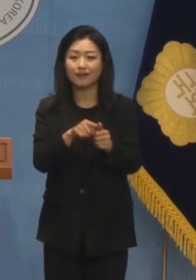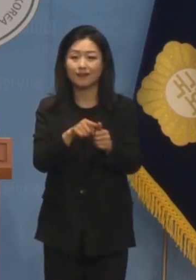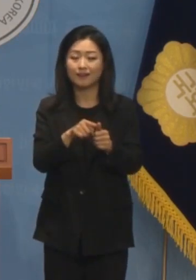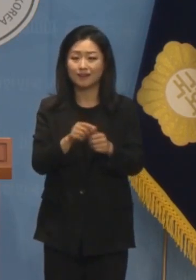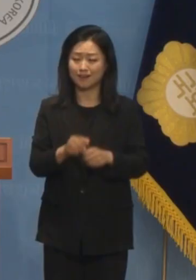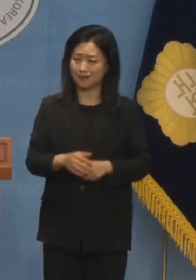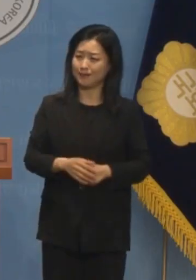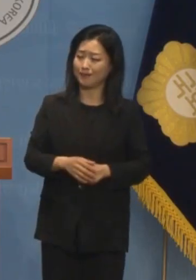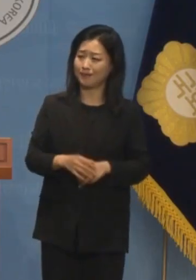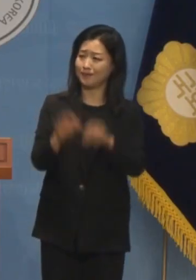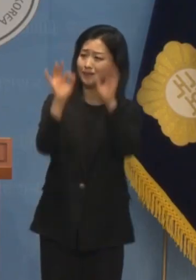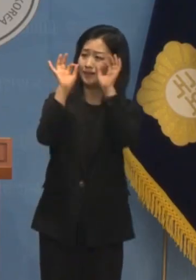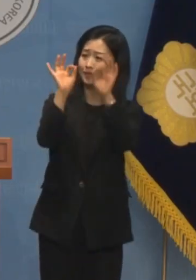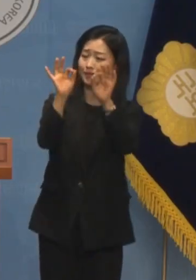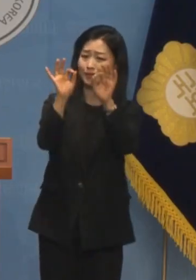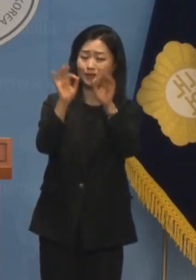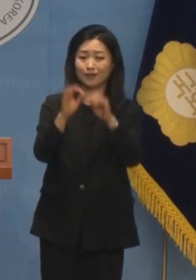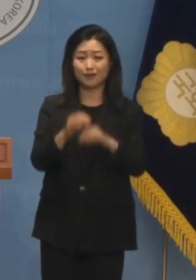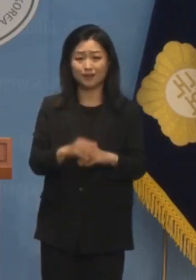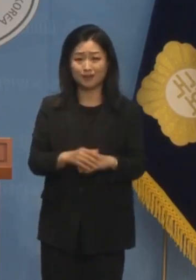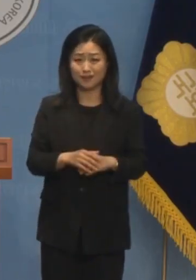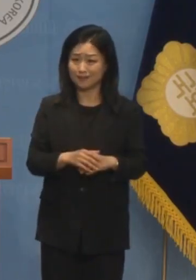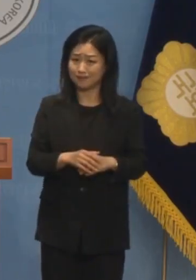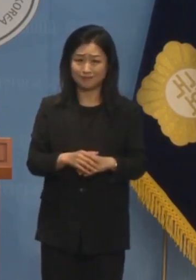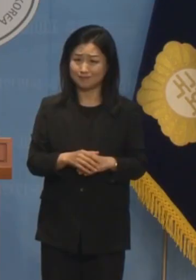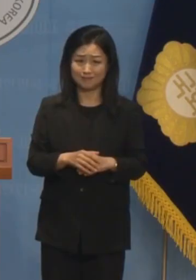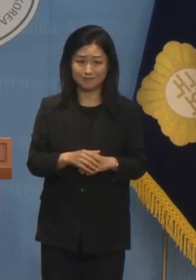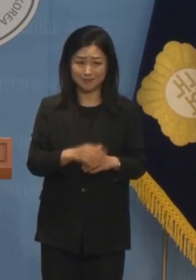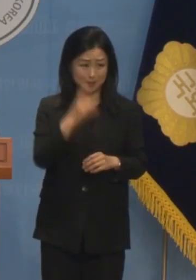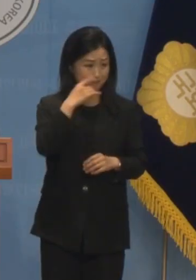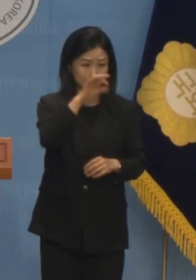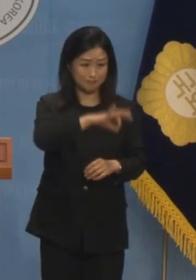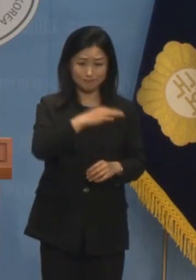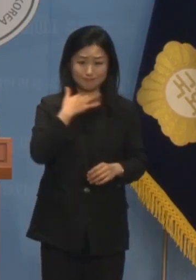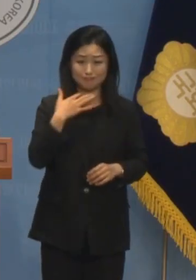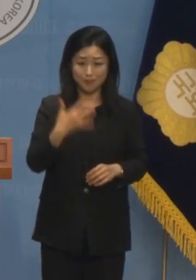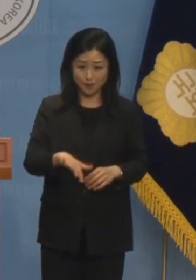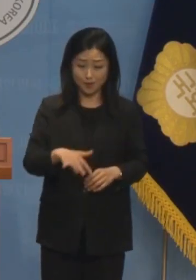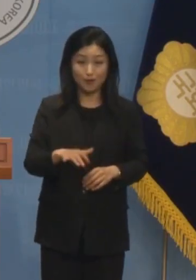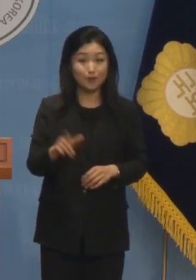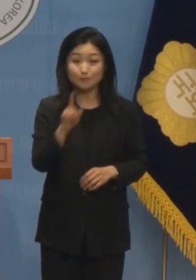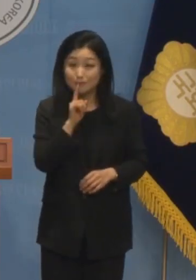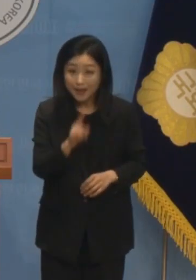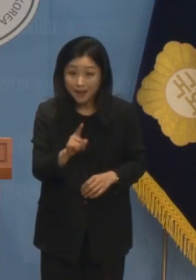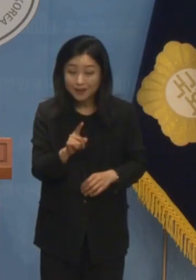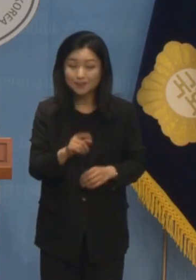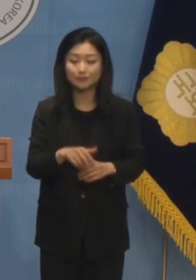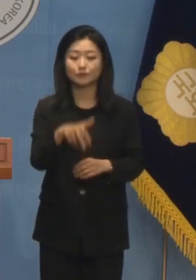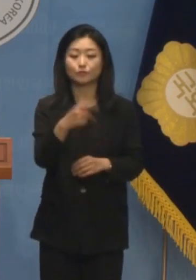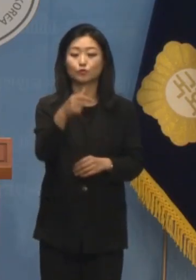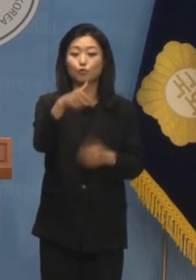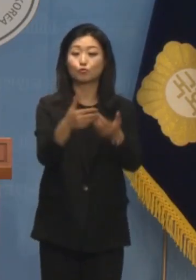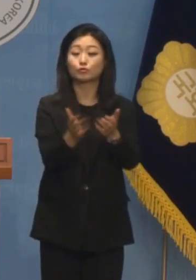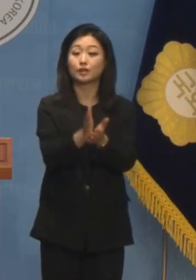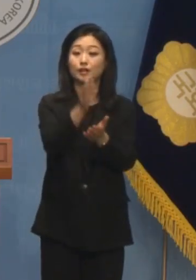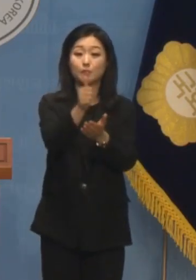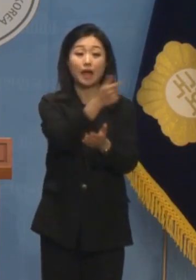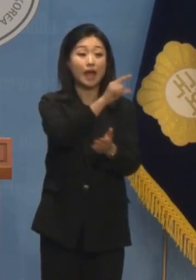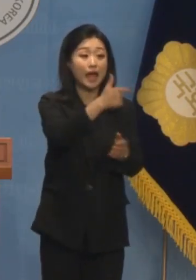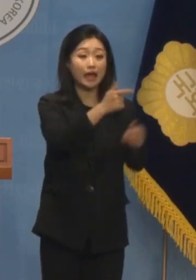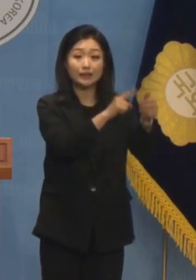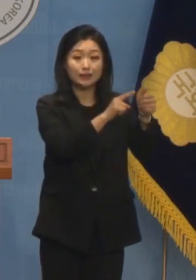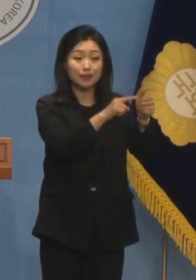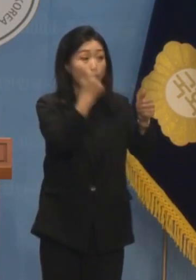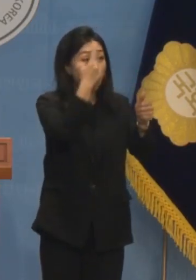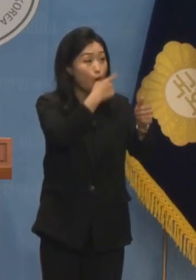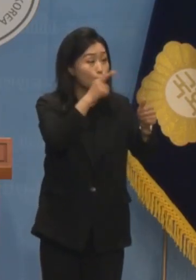익숙한 패턴이기는 한데 이번에는 틀렸습니다. 결론부터 얘기를 하면 조국 대표는 한동훈 대표의 외모에